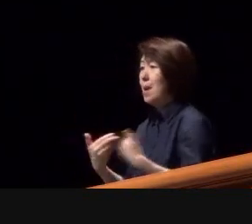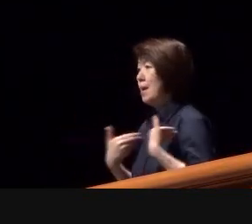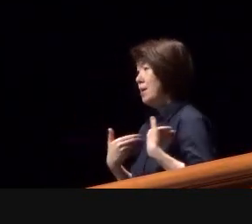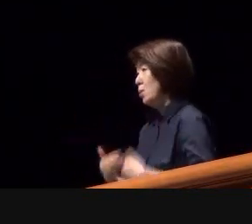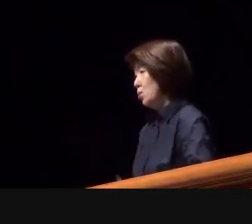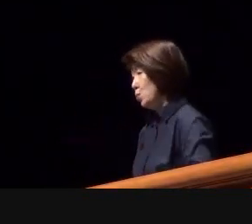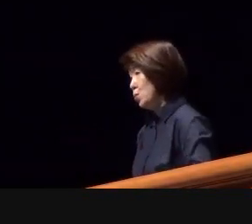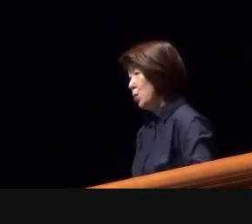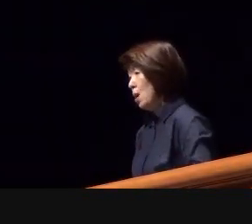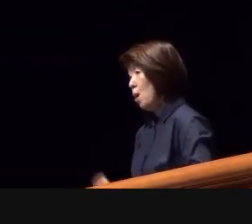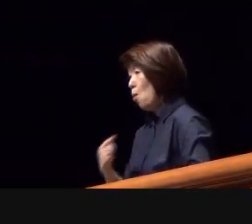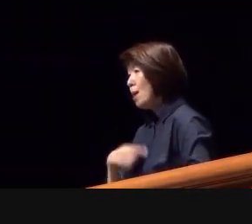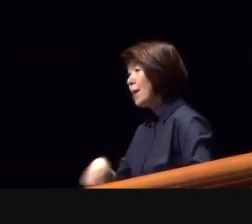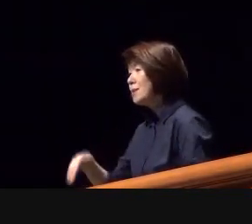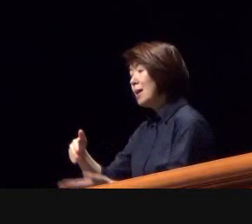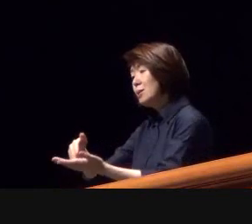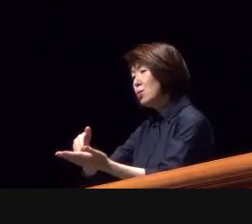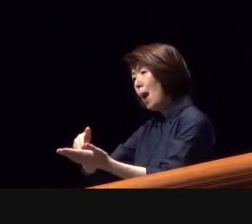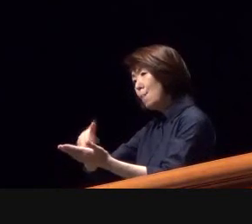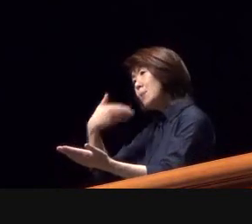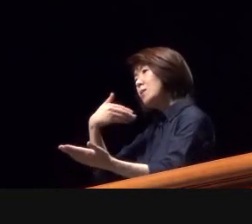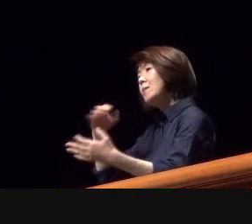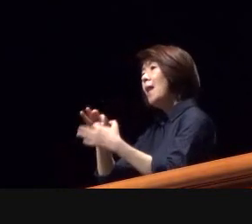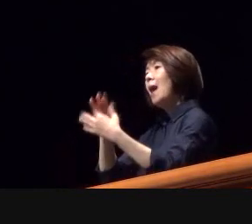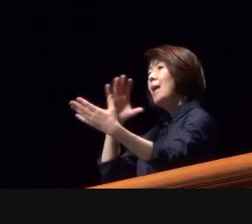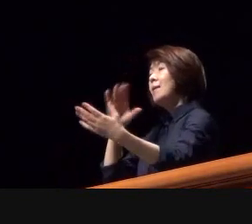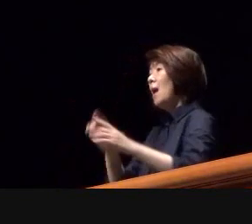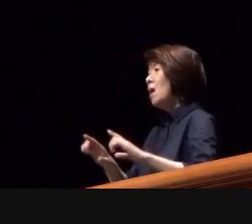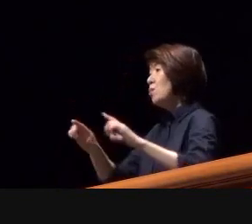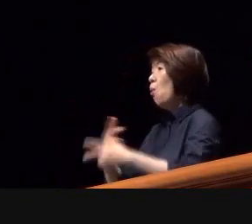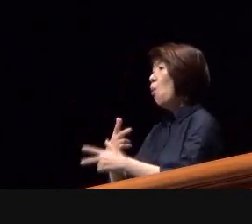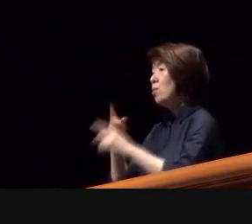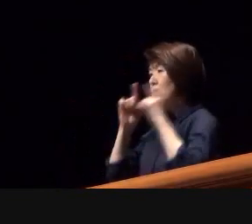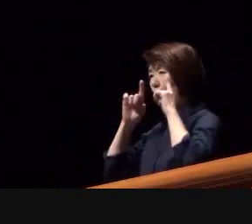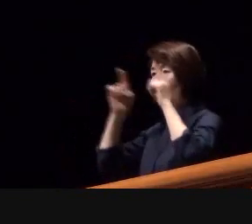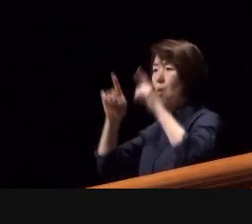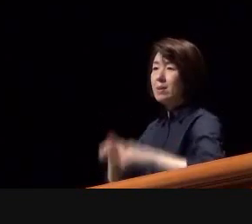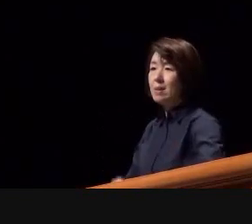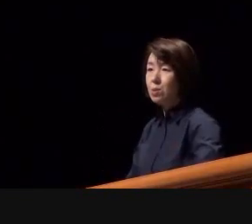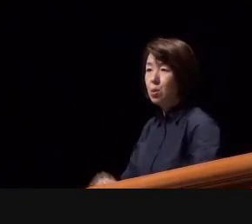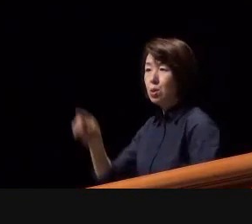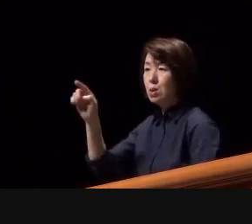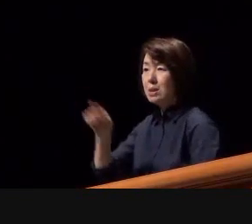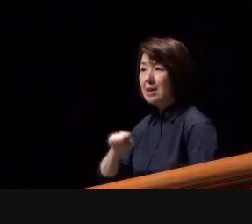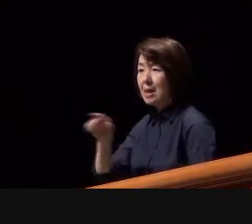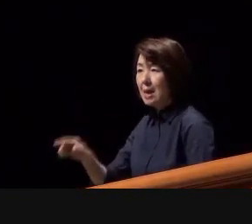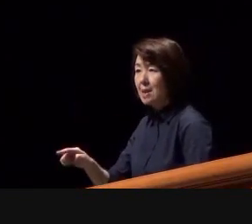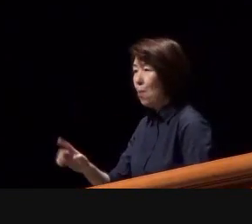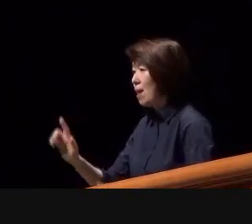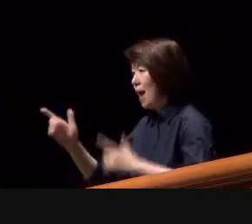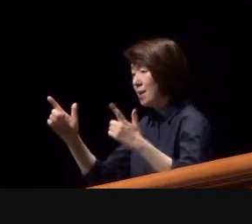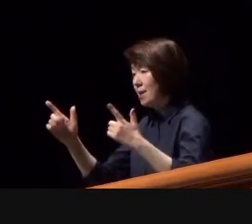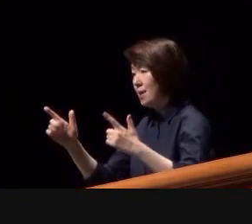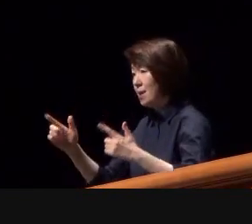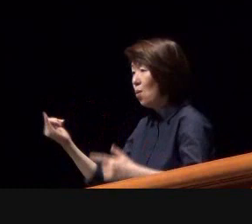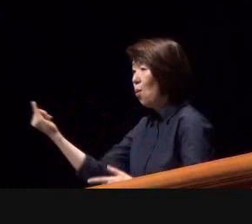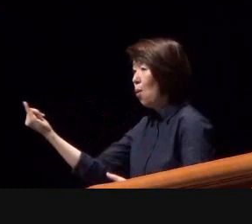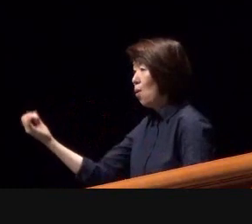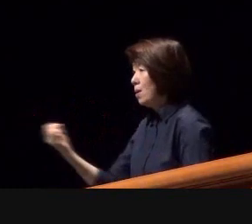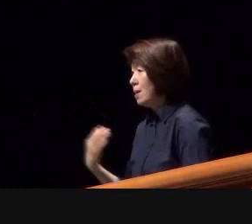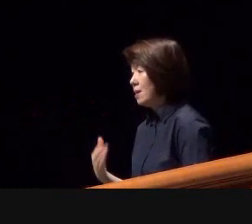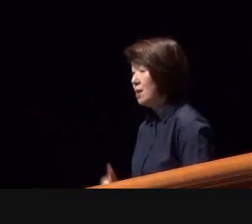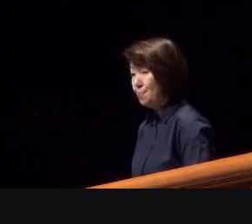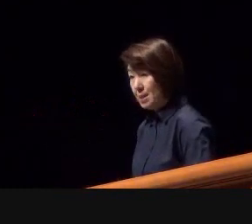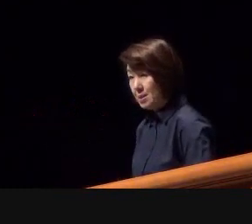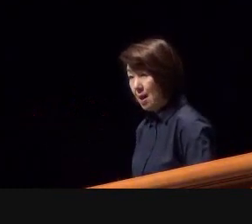でに見捨てられた東北の鬼だと、人間ではありませんとおっしゃいました。私はです